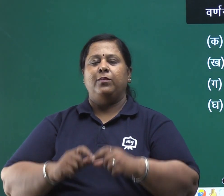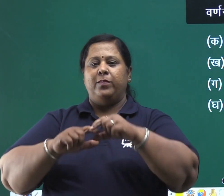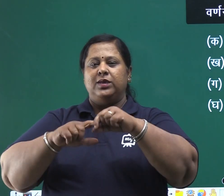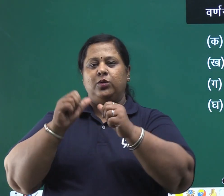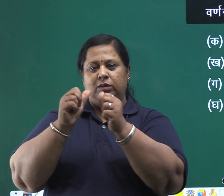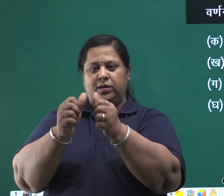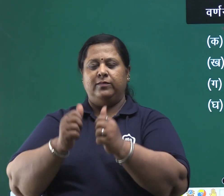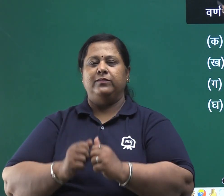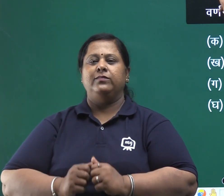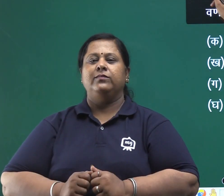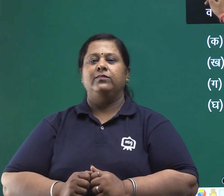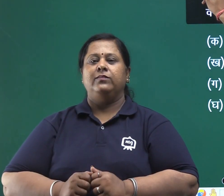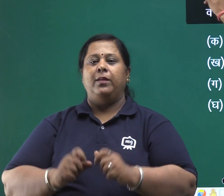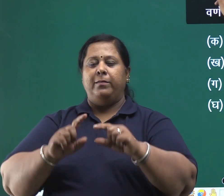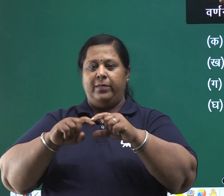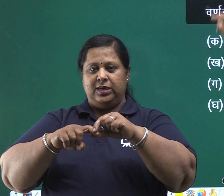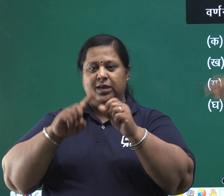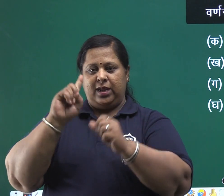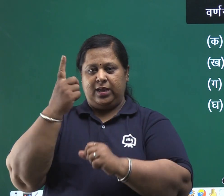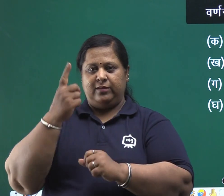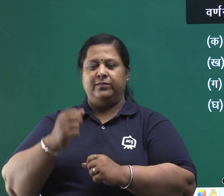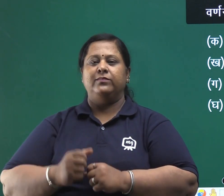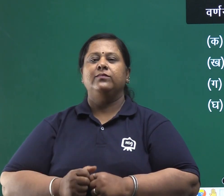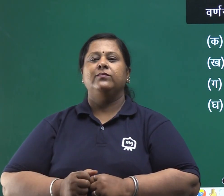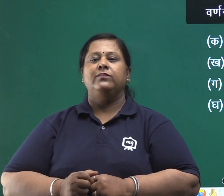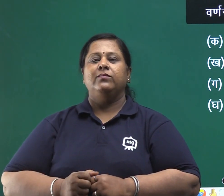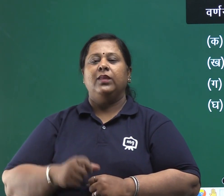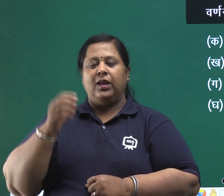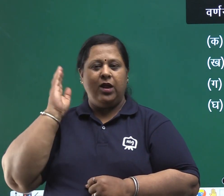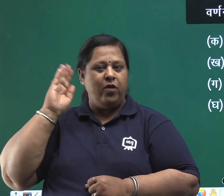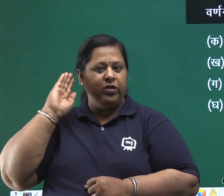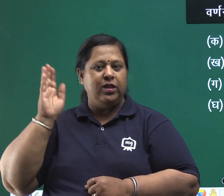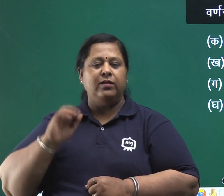प्रश्नोत्तर। प्रश्न 1, कविता